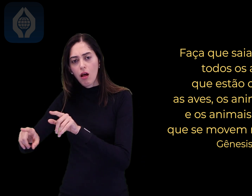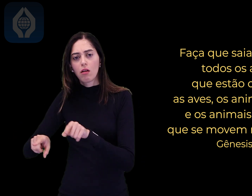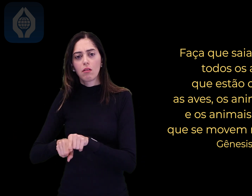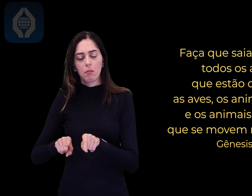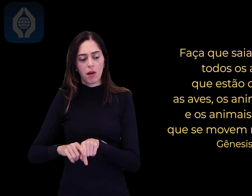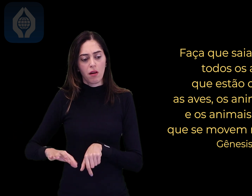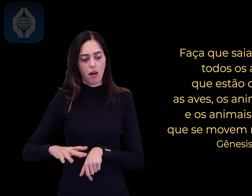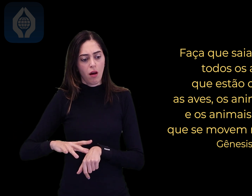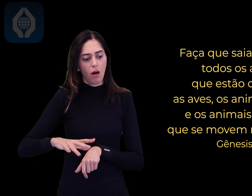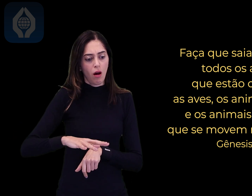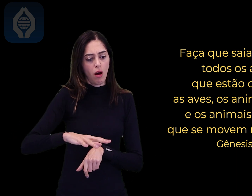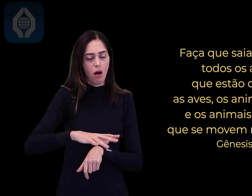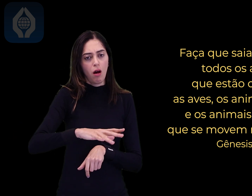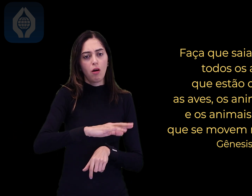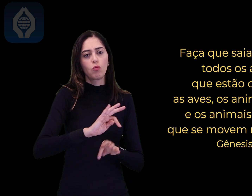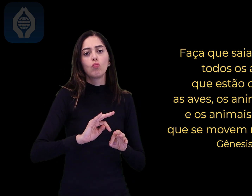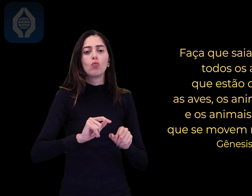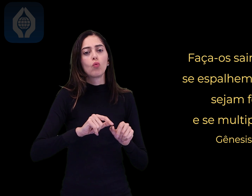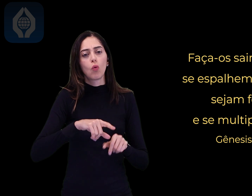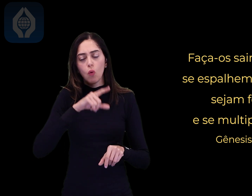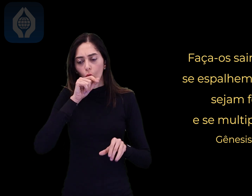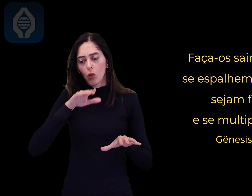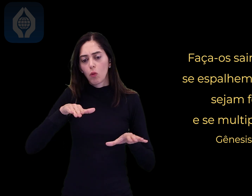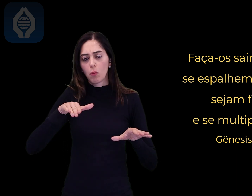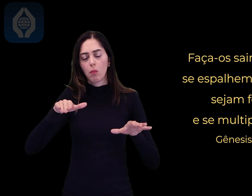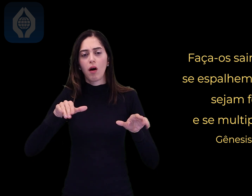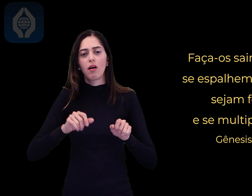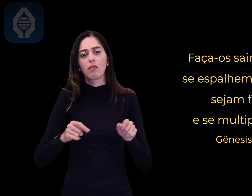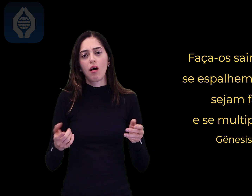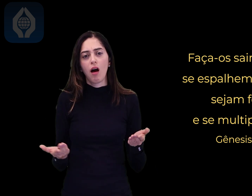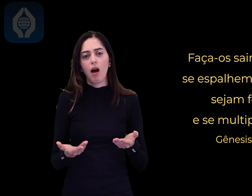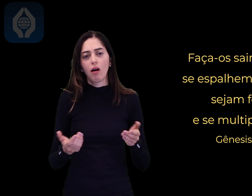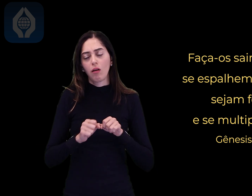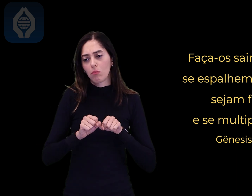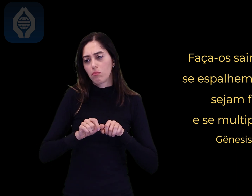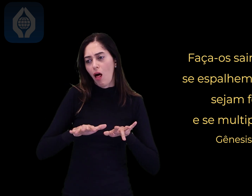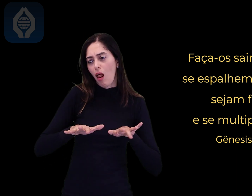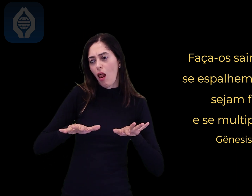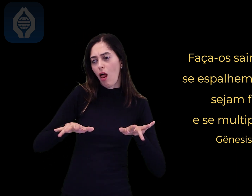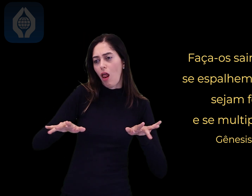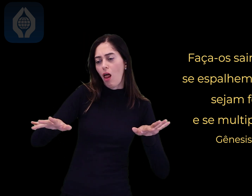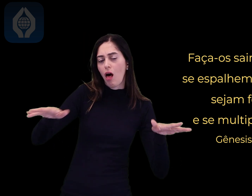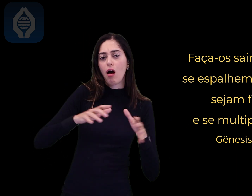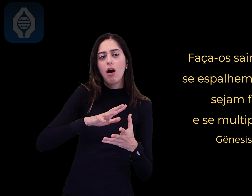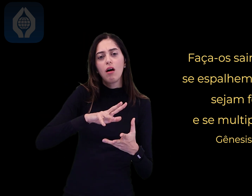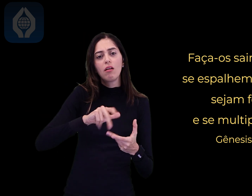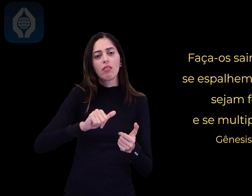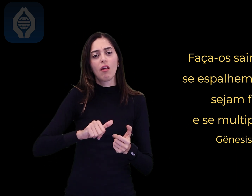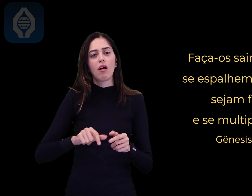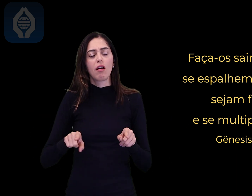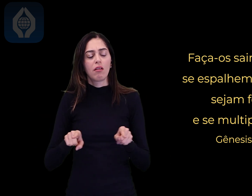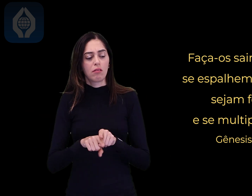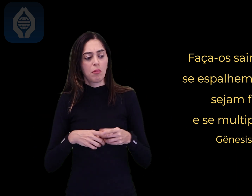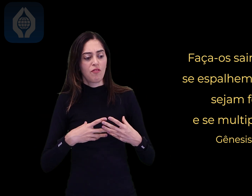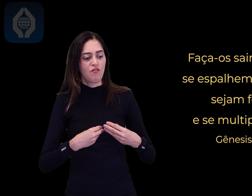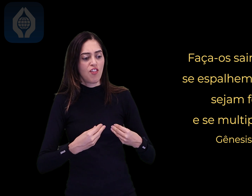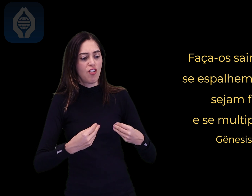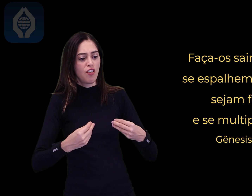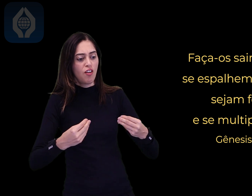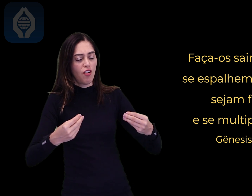se movem rente ao chão. Faça-os sair para que se espalhem pela terra, sejam férteis e se